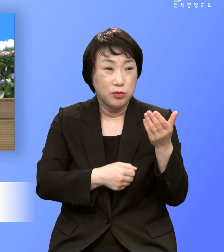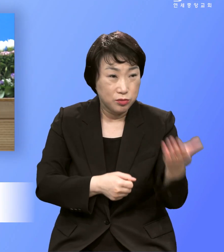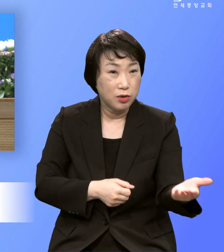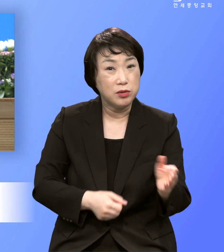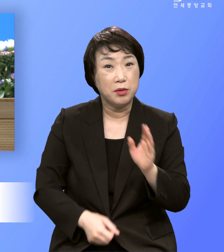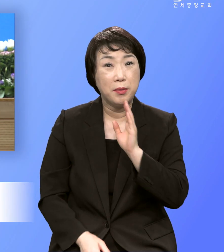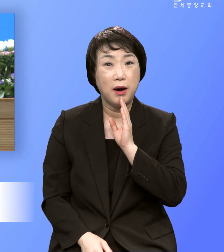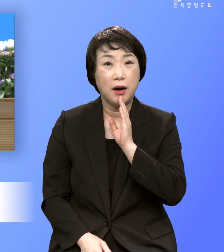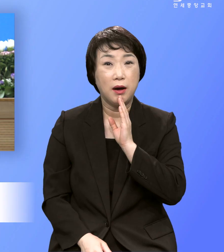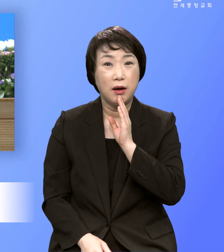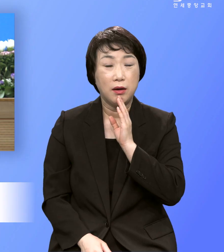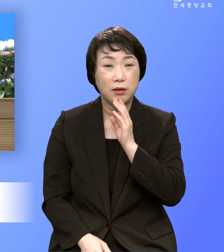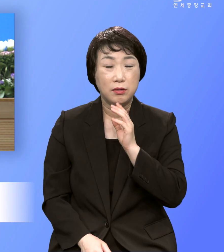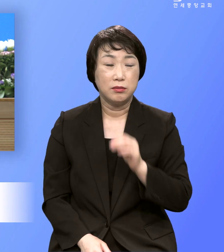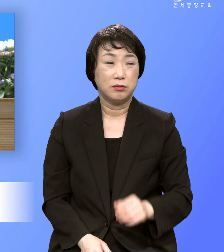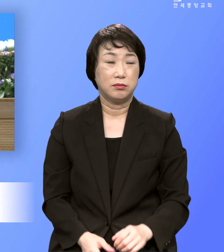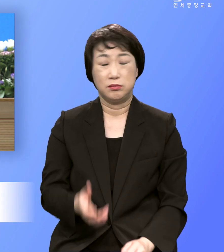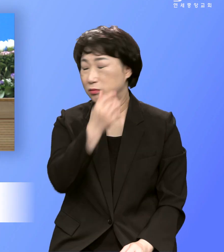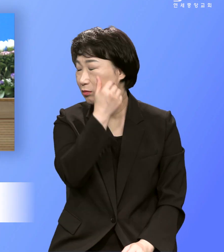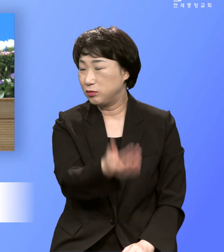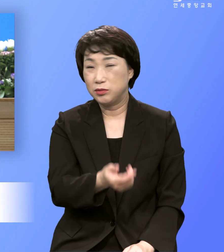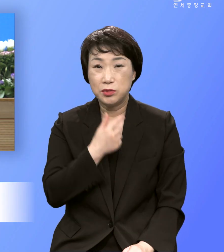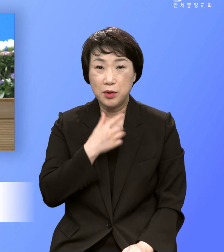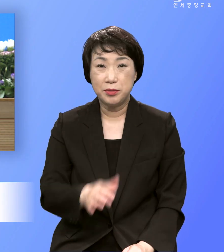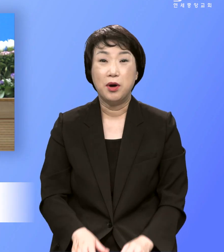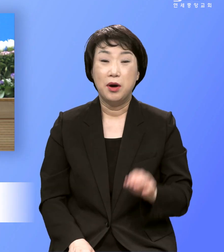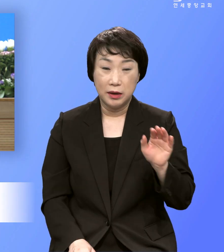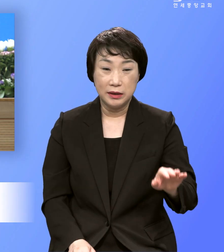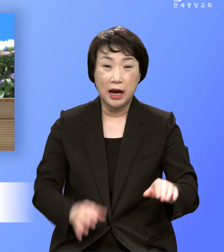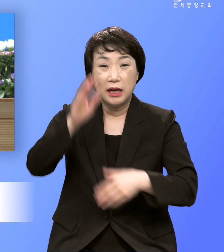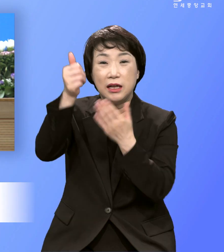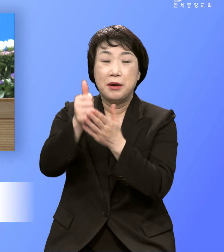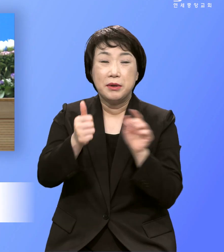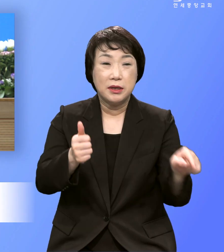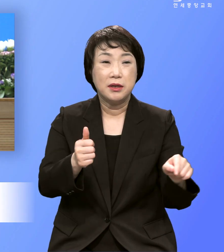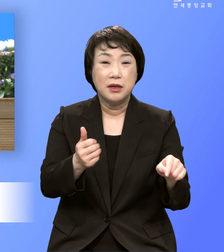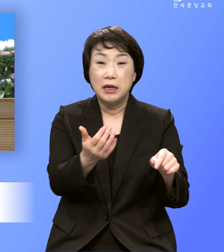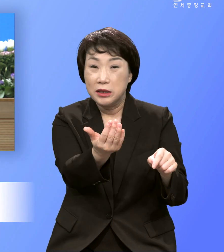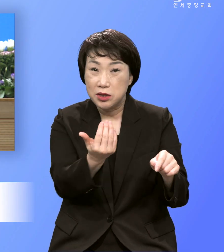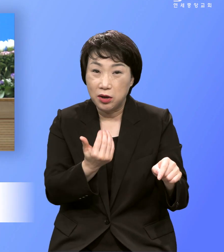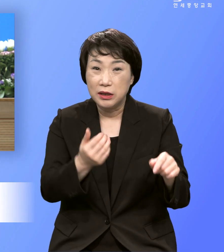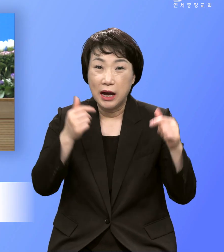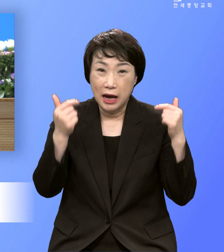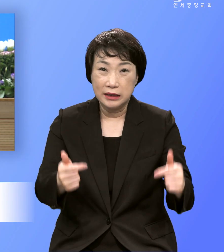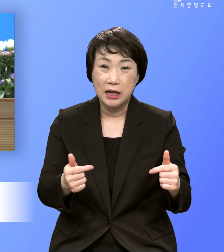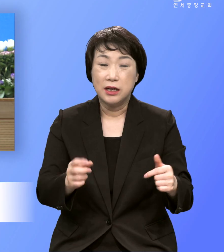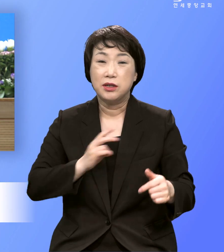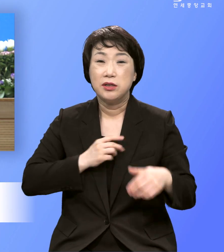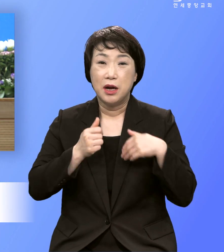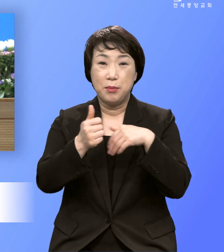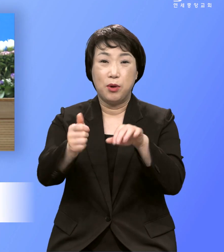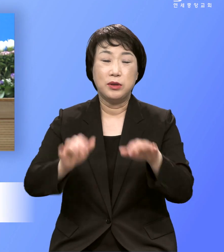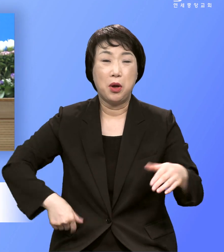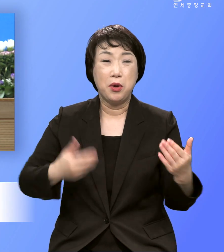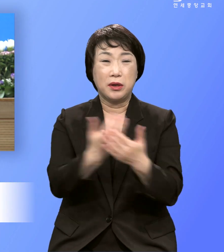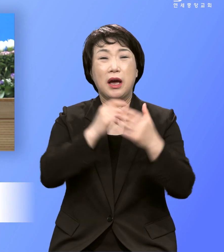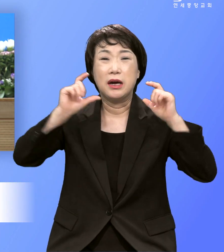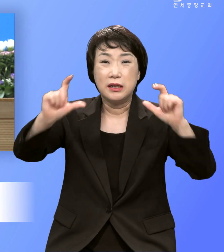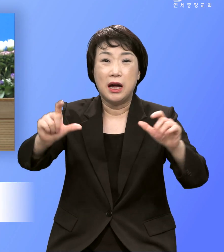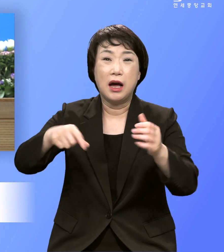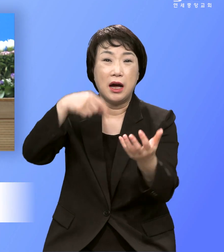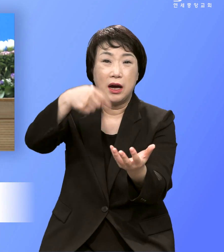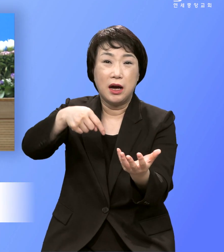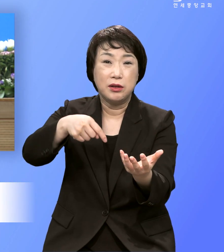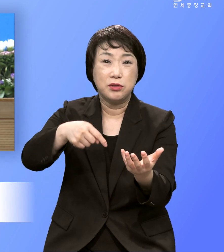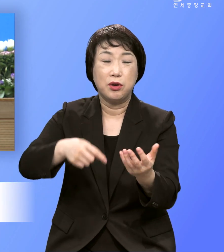채찍을 안 맞은 적이 없어. 그러나 하나님은 때리기 전에 언제든지 선지자를 통해서 회개하라고